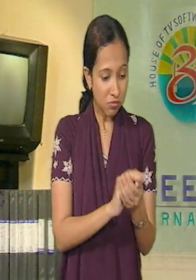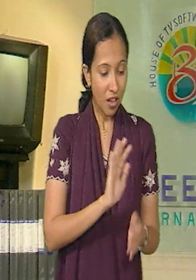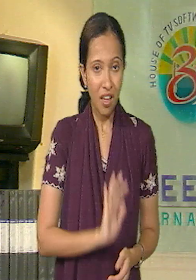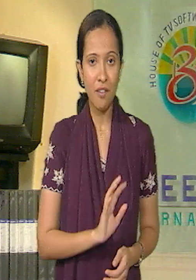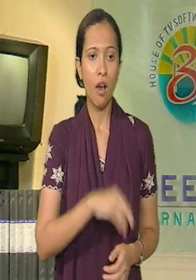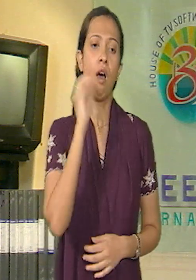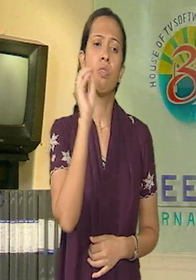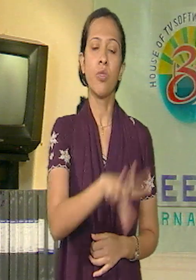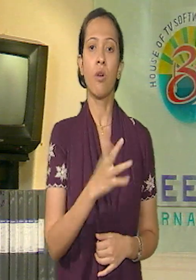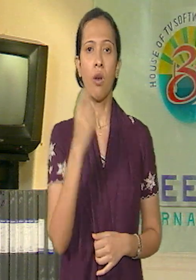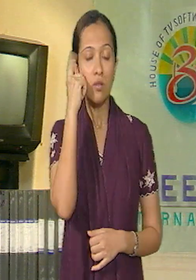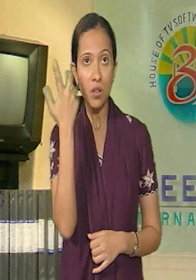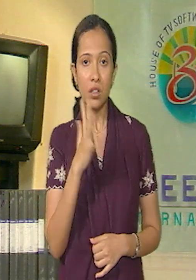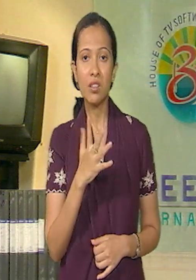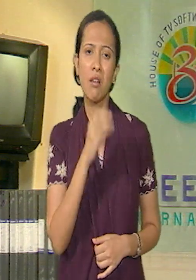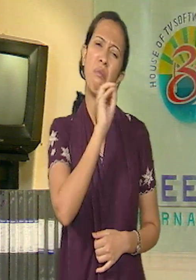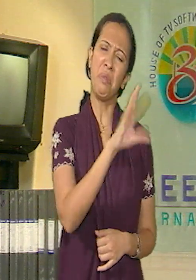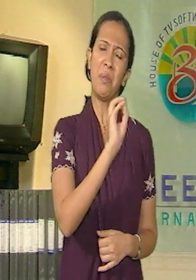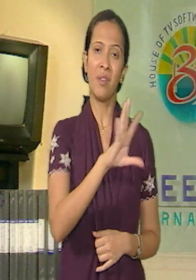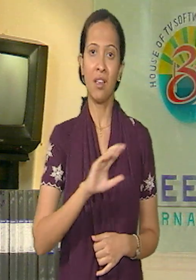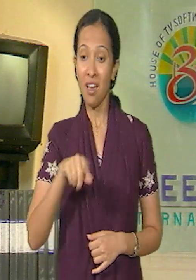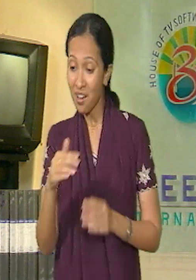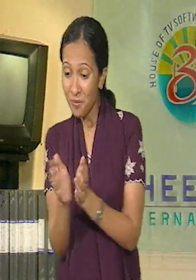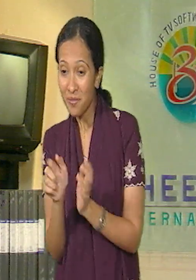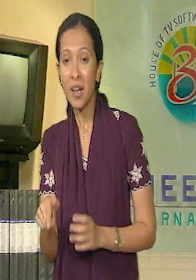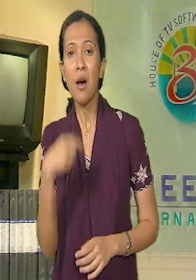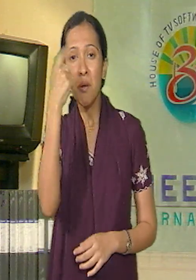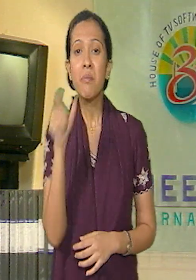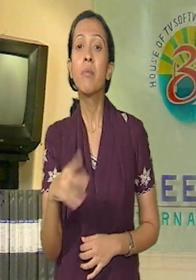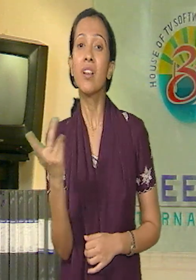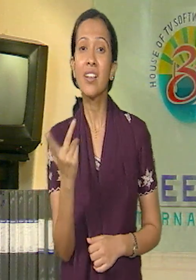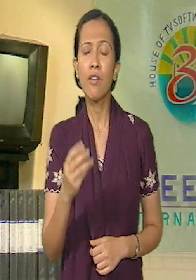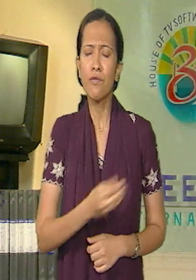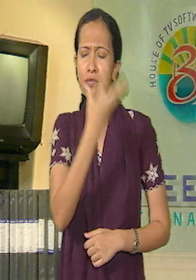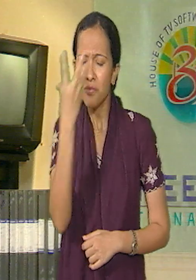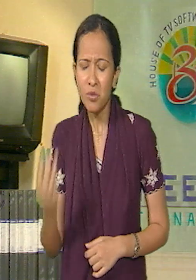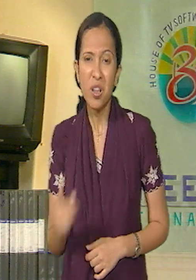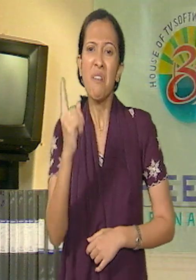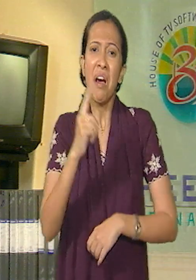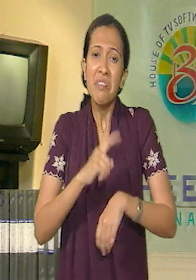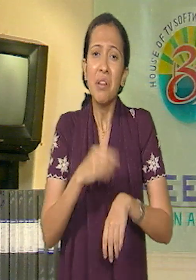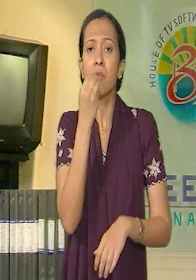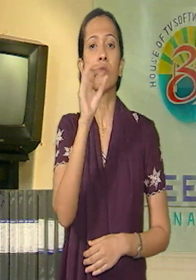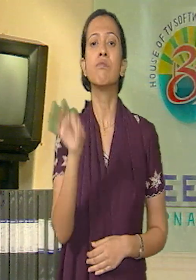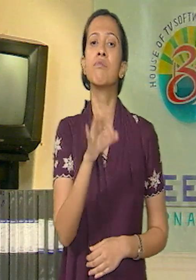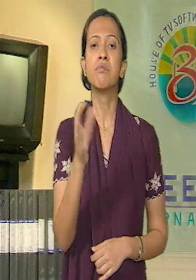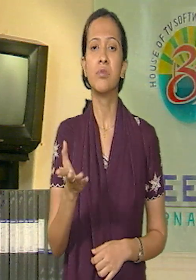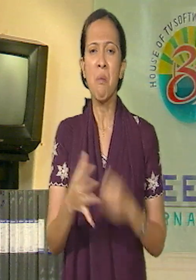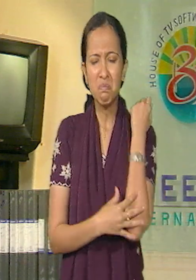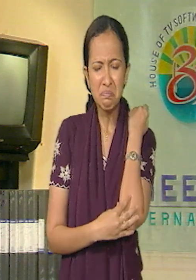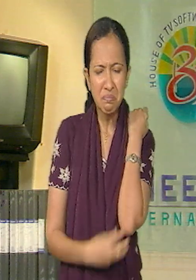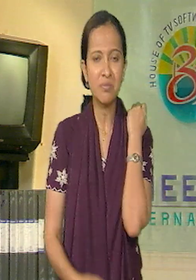को फेंकने में संकोच नहीं करते, और दूसरी तरफ कई लोग ऐसे हैं जिनको दिन भर में एक वक्त का खाना भी नसीब नहीं